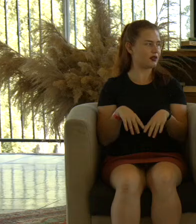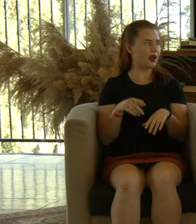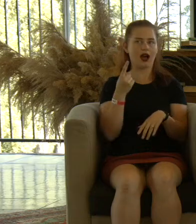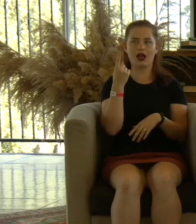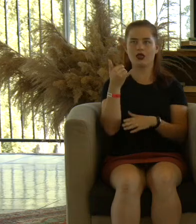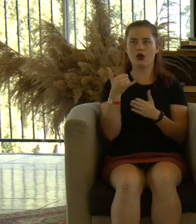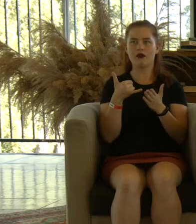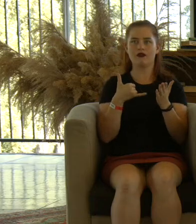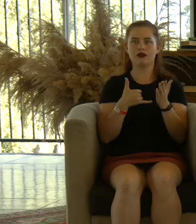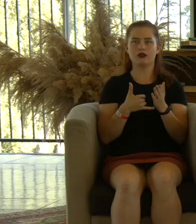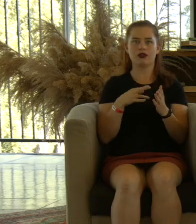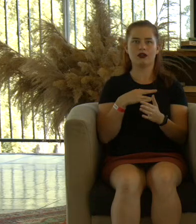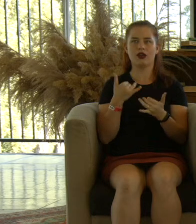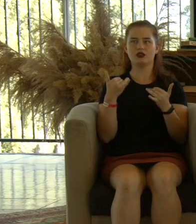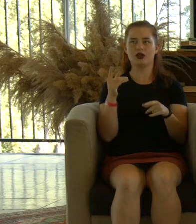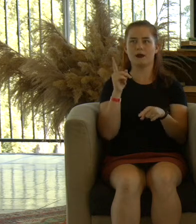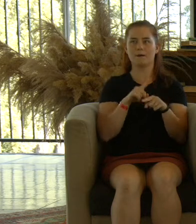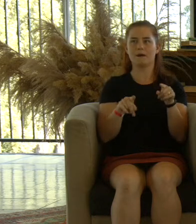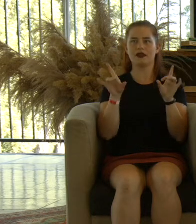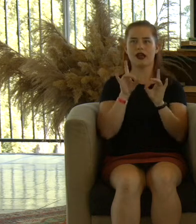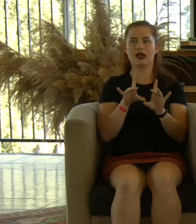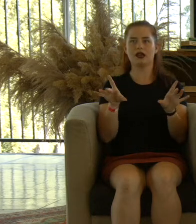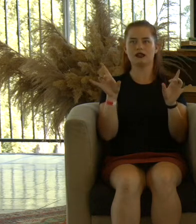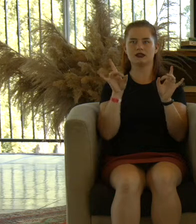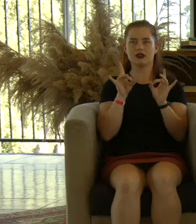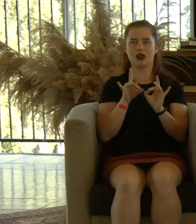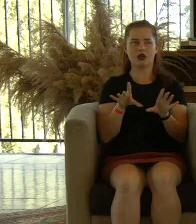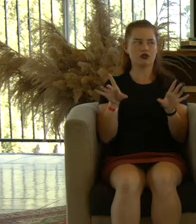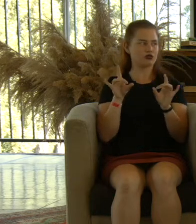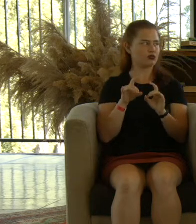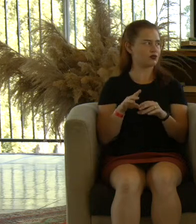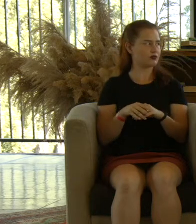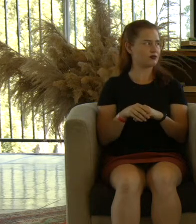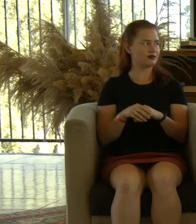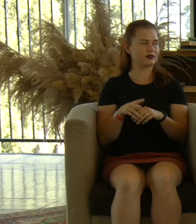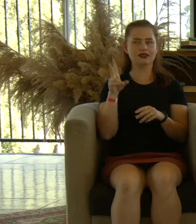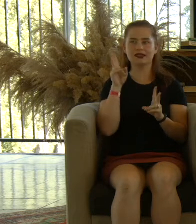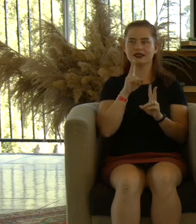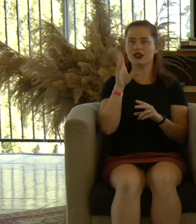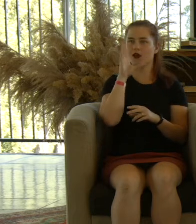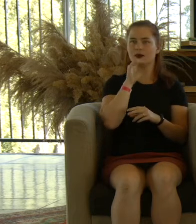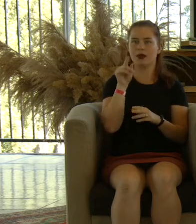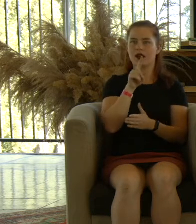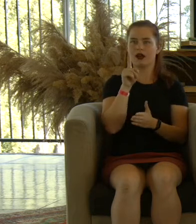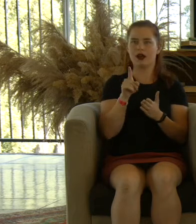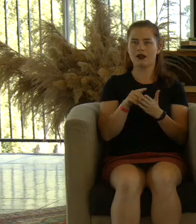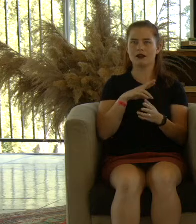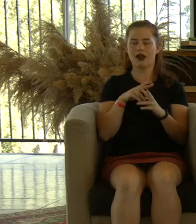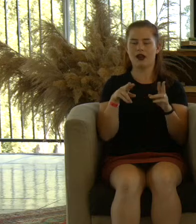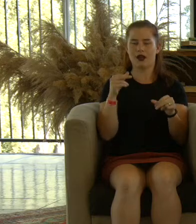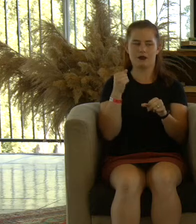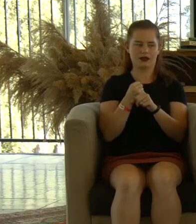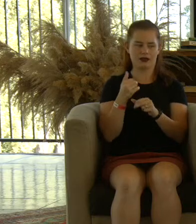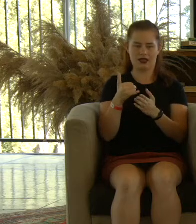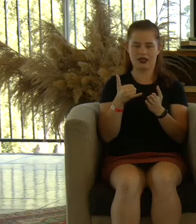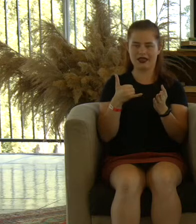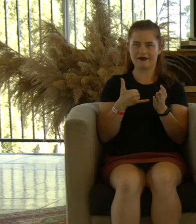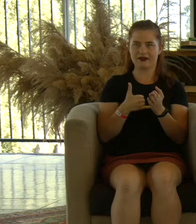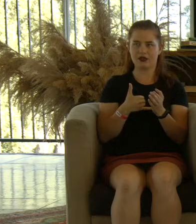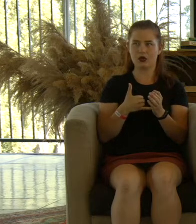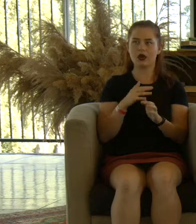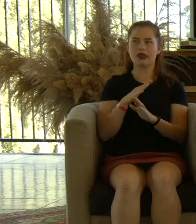вино. Я сейчас бегло расскажу. Я не знаю, я не успею, конечно. Я тоже делаю вино, и, как я говорил, это